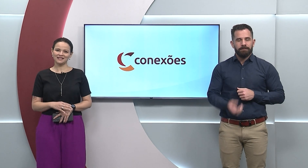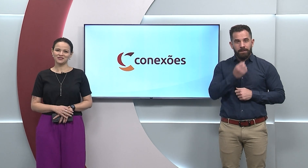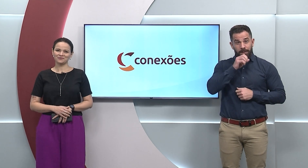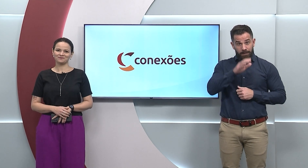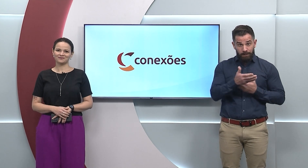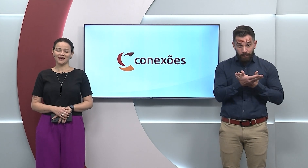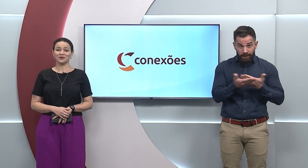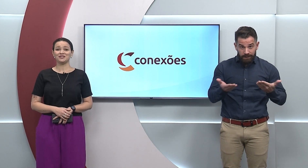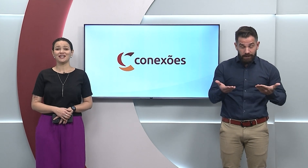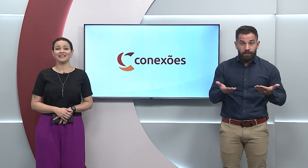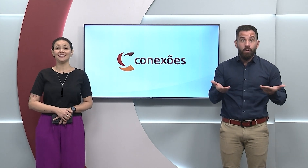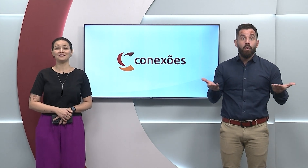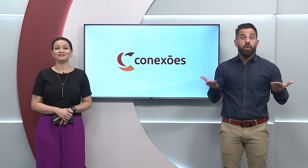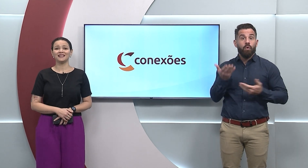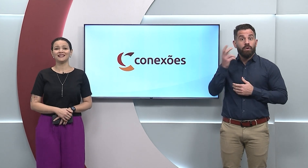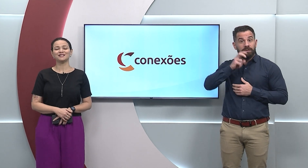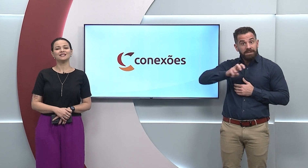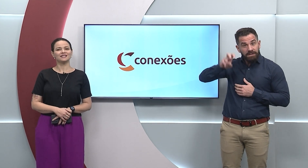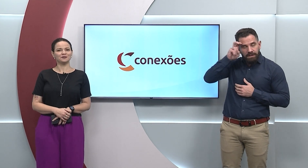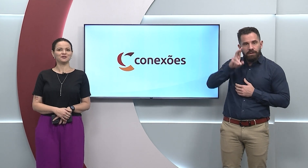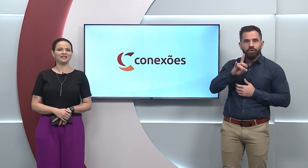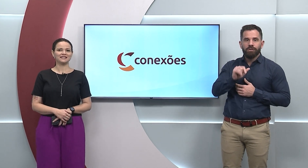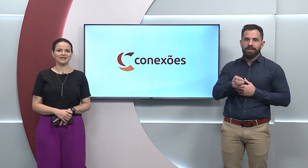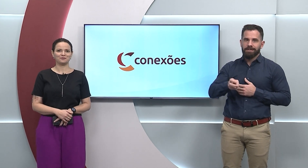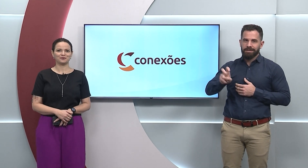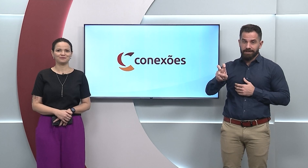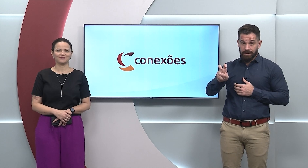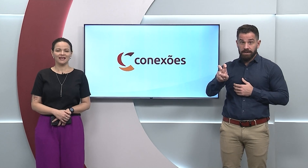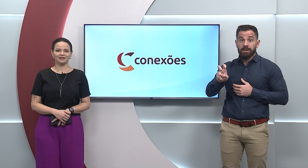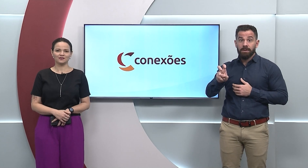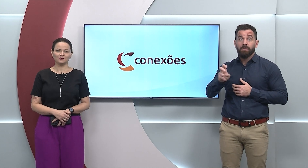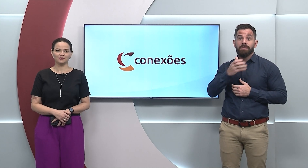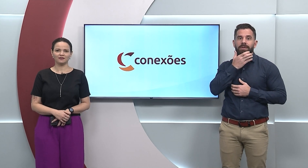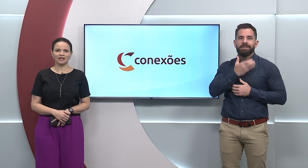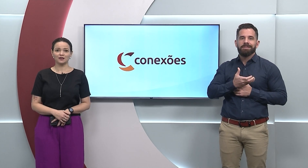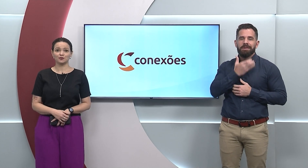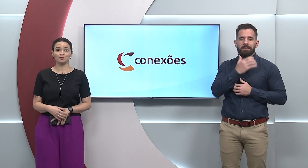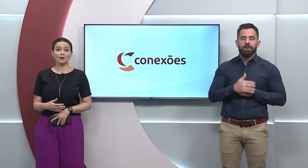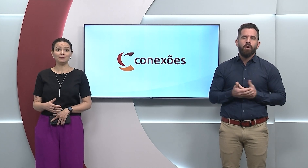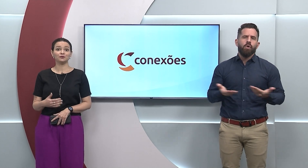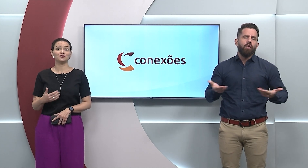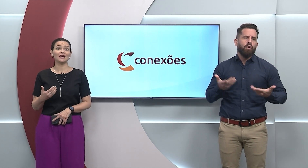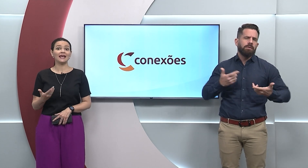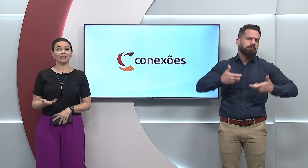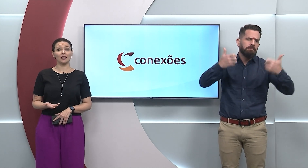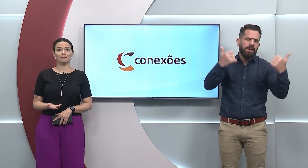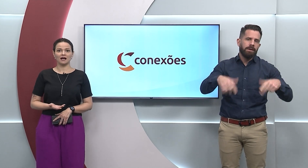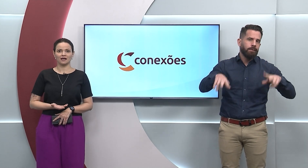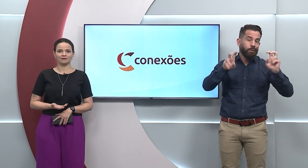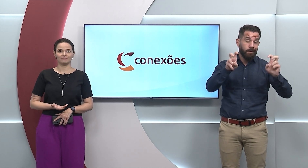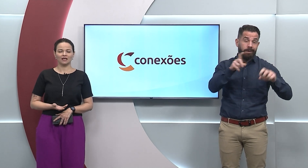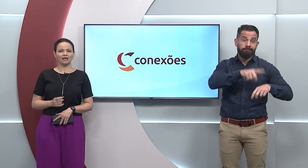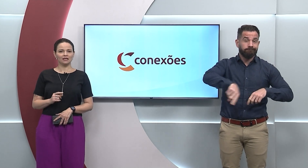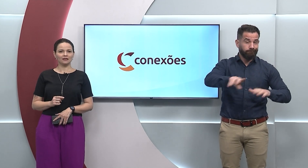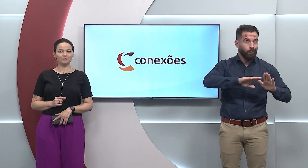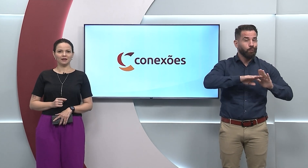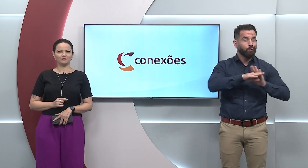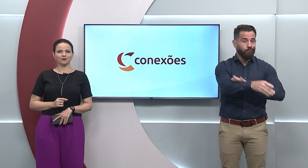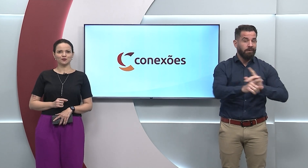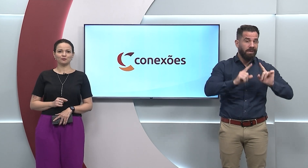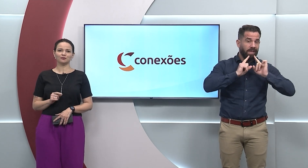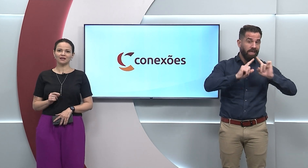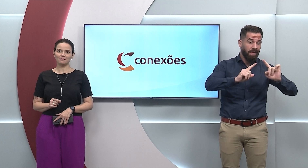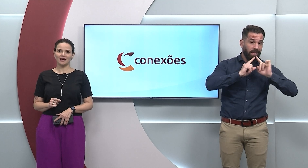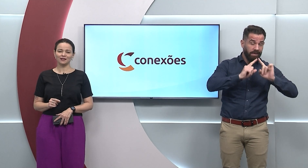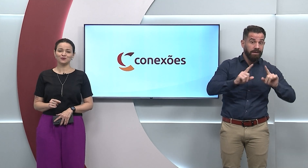Boa tarde! Hoje é quinta-feira, dia 5 de dezembro, e nós vamos falar sobre o hábito de reclamar e